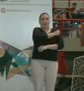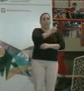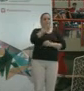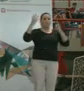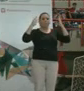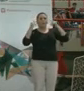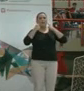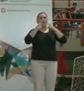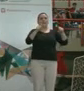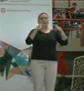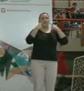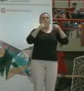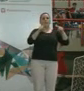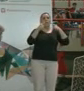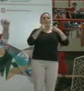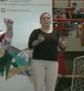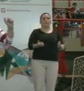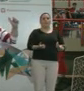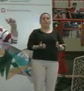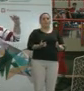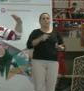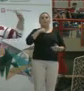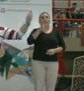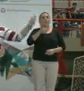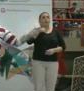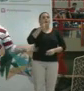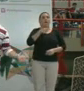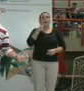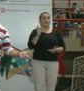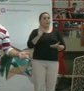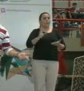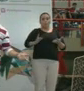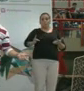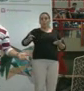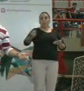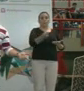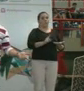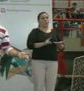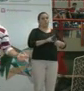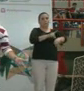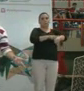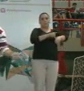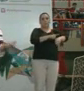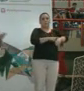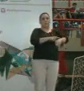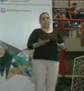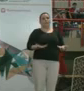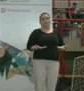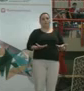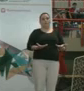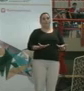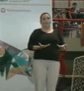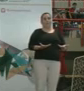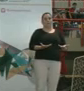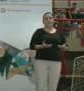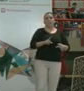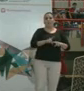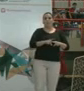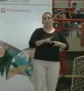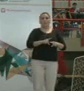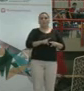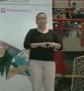alunos reclamando de que não conseguiram fazer tudo o que queriam, do que propriamente de que